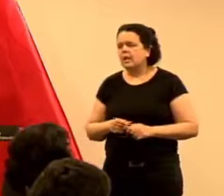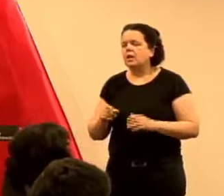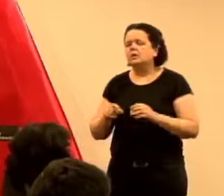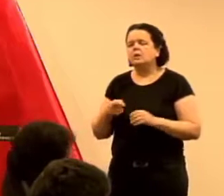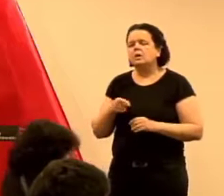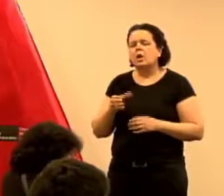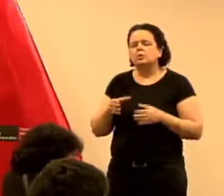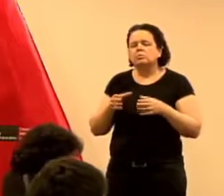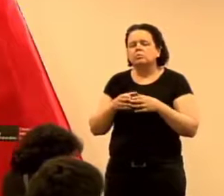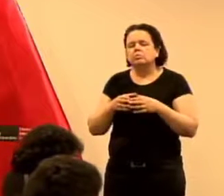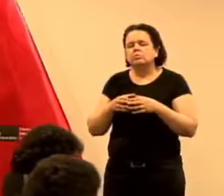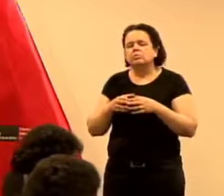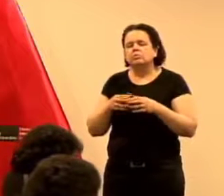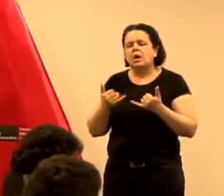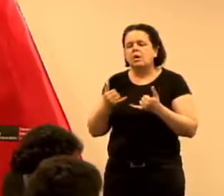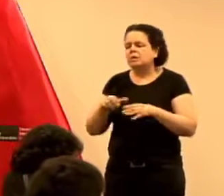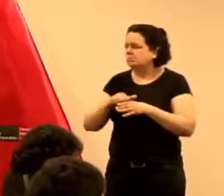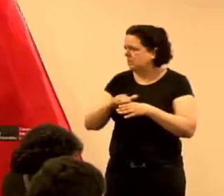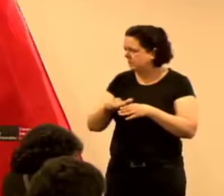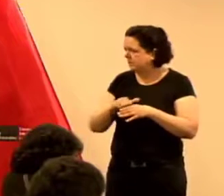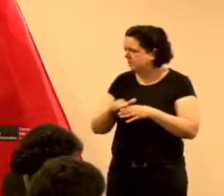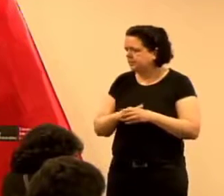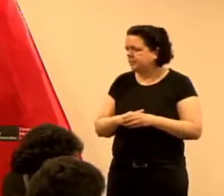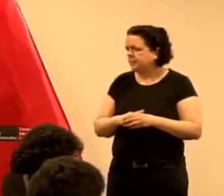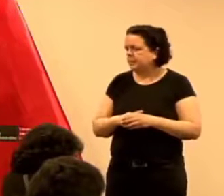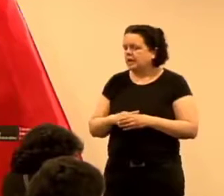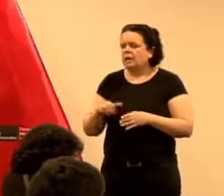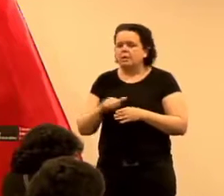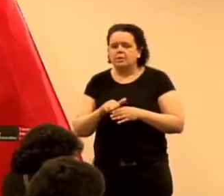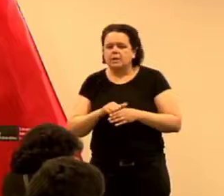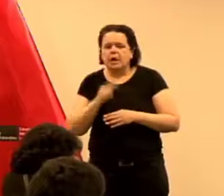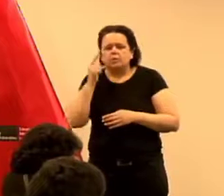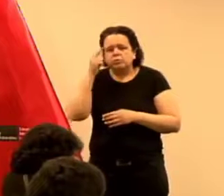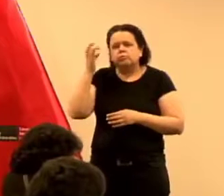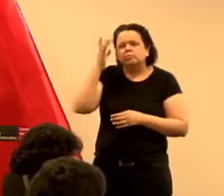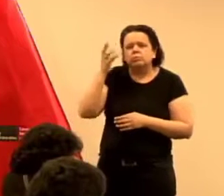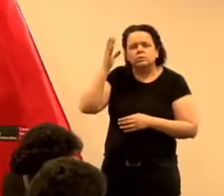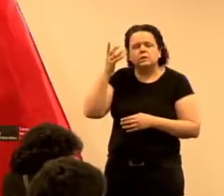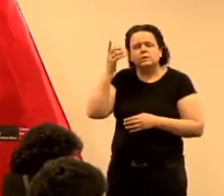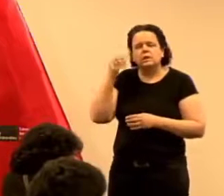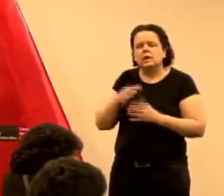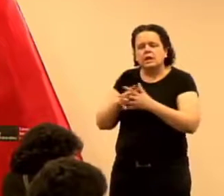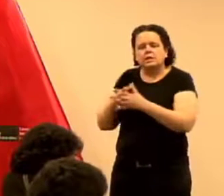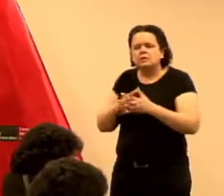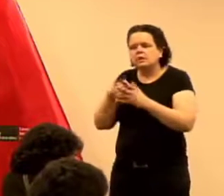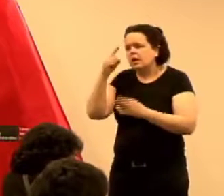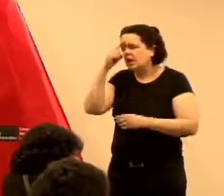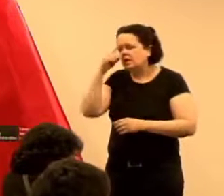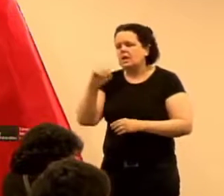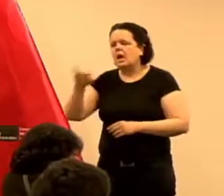El módulo se encuentra ahora en fase de pruebas. Pruebas cognitivas se realizaron en Estados Unidos, en India y